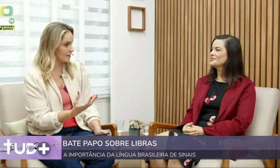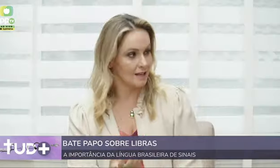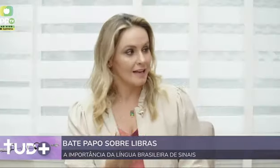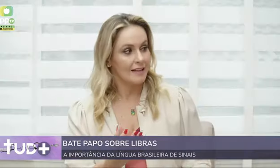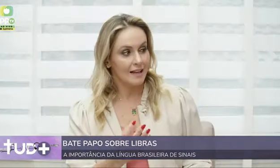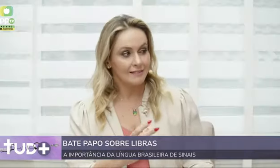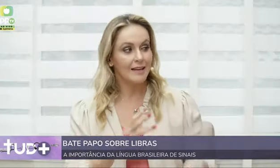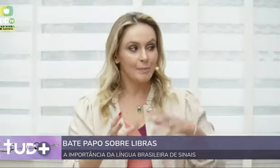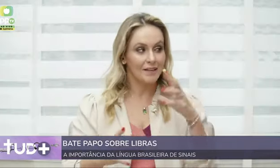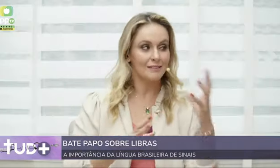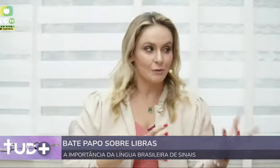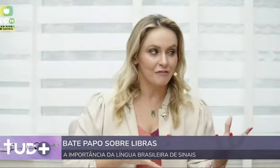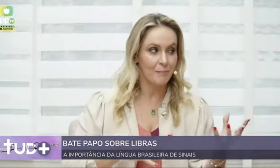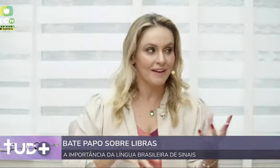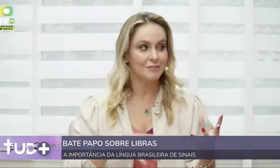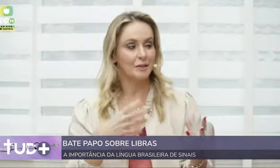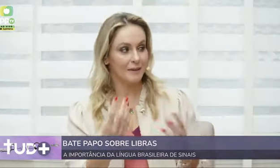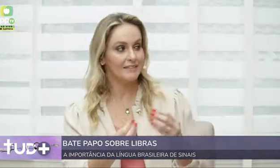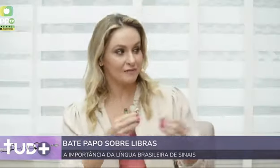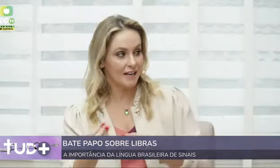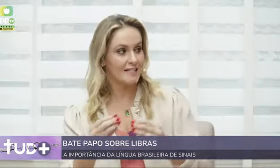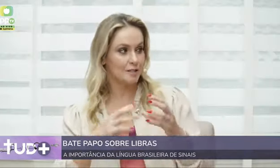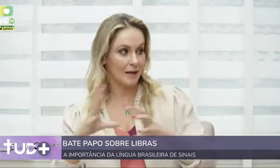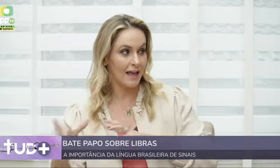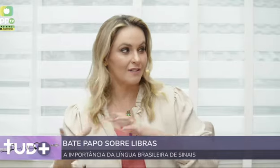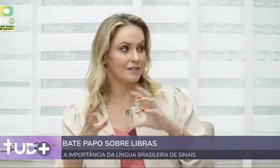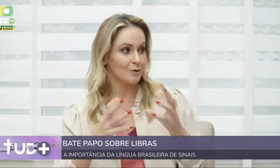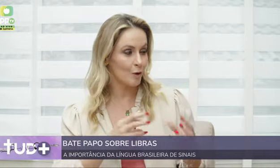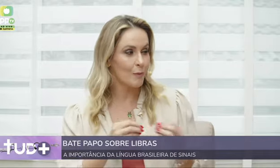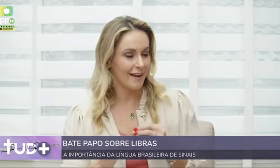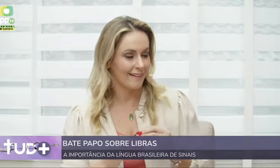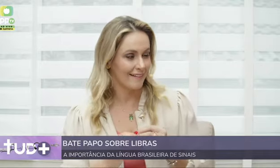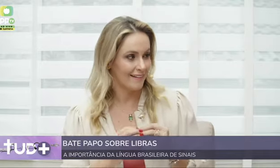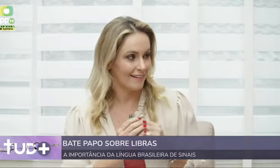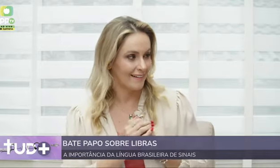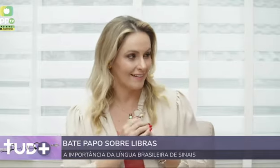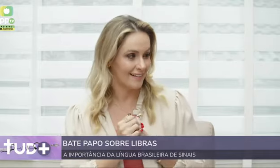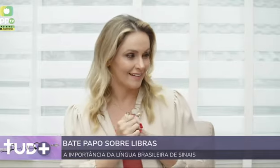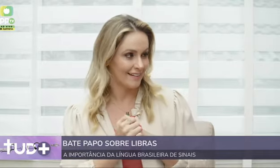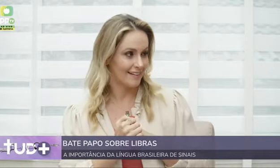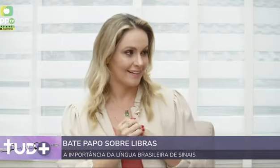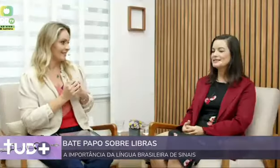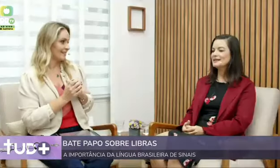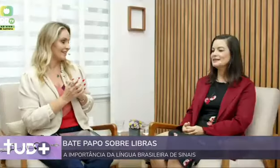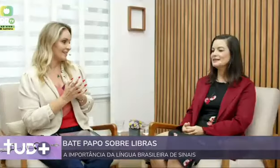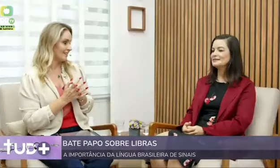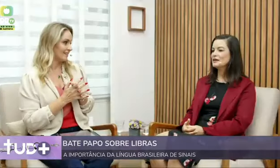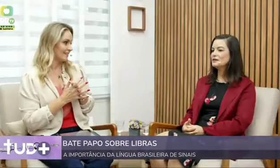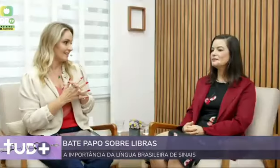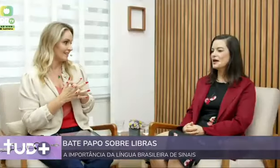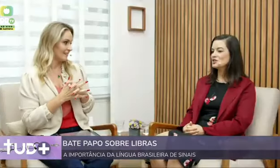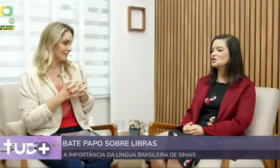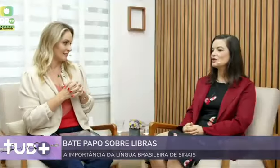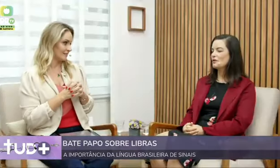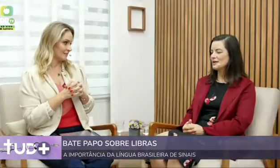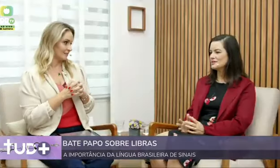que tem que aprender um alfabeto e também tem frases, palavras? Como é? A língua de sinais, ela tem... A gente começa